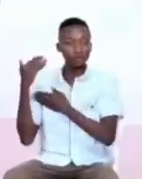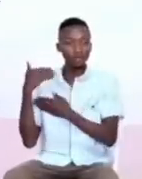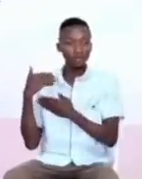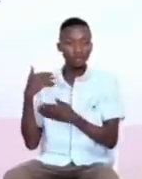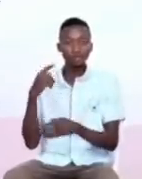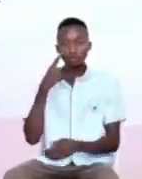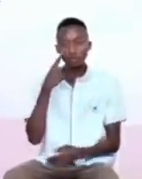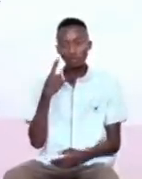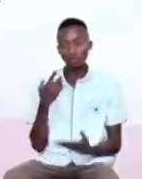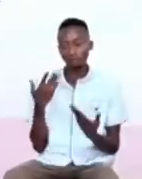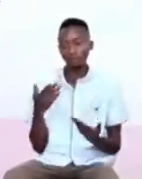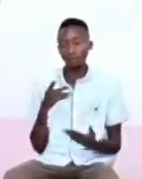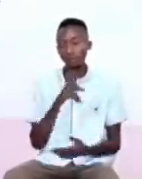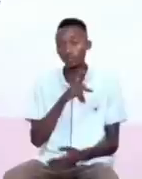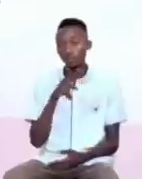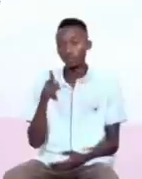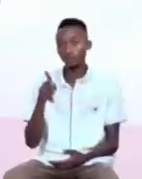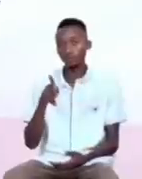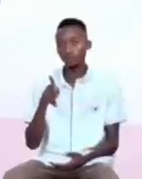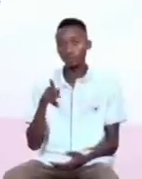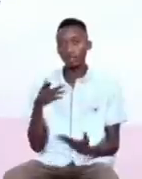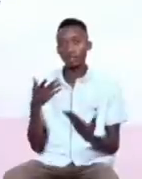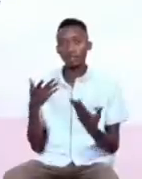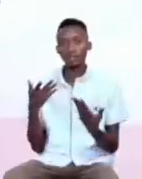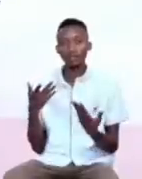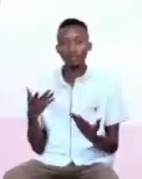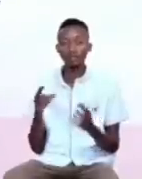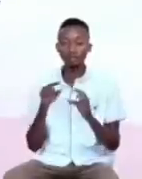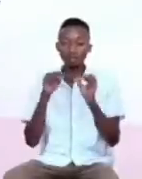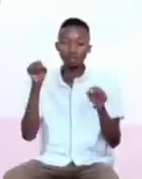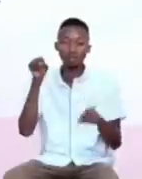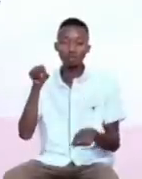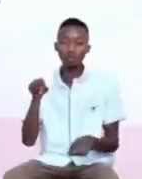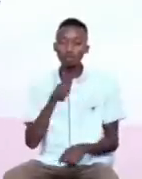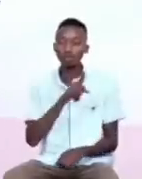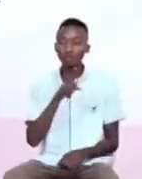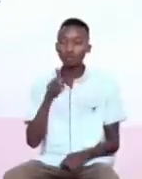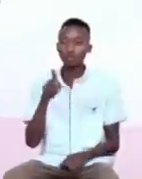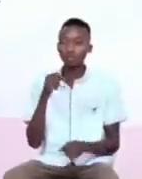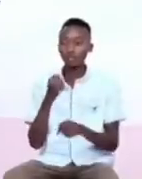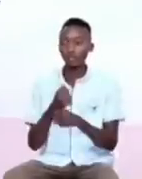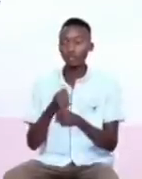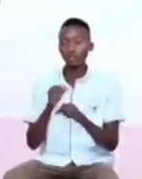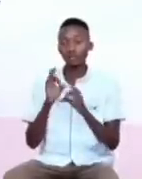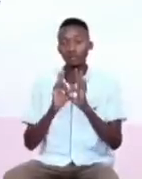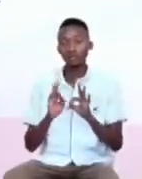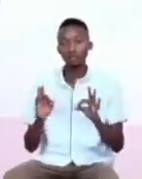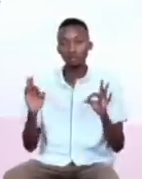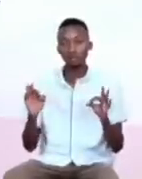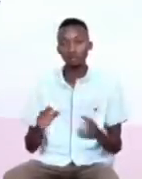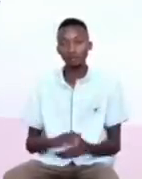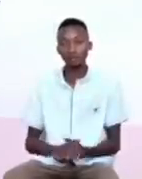alafu utaangalia Kiswahili cha kisasa. Katika fungu hili, Kiswahili cha zamani kilifanya kazi nzuri kuliko cha kisasa kwenye hili fungu.